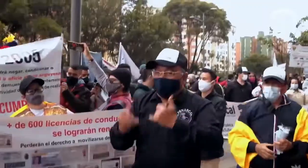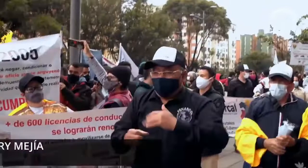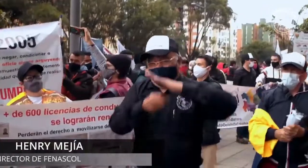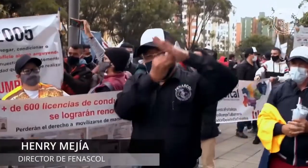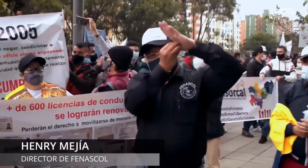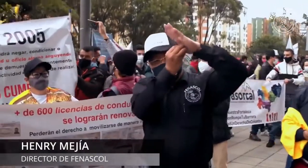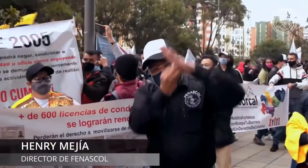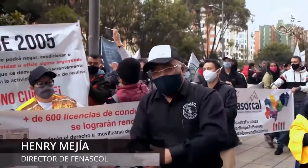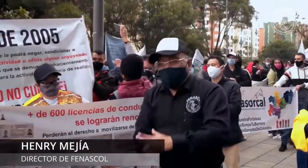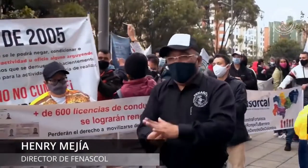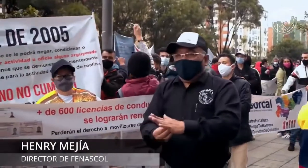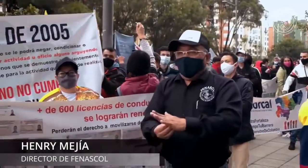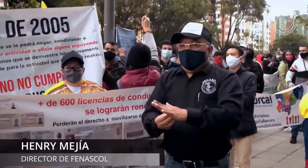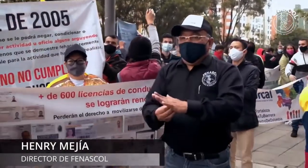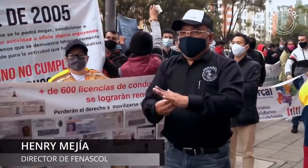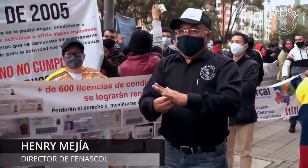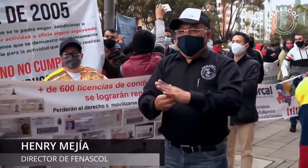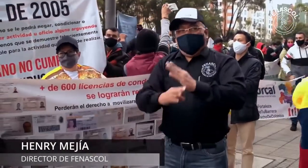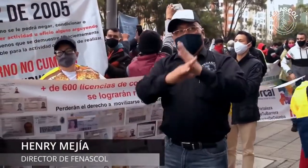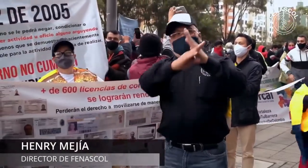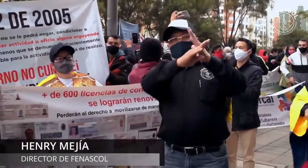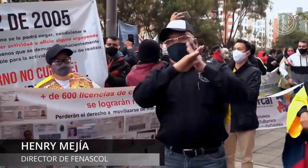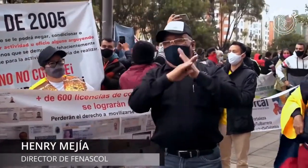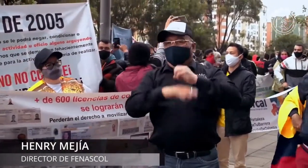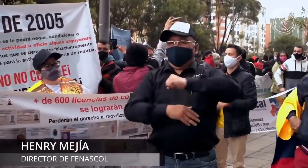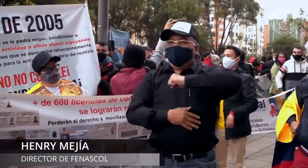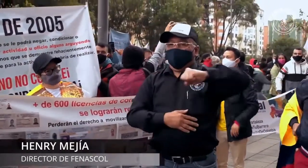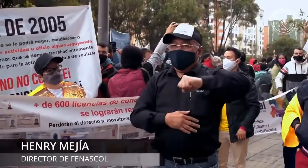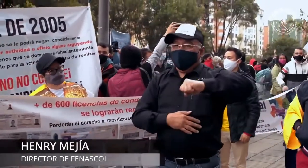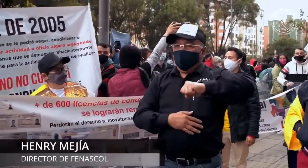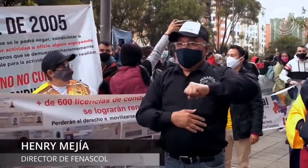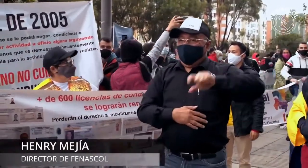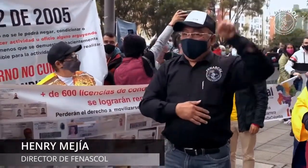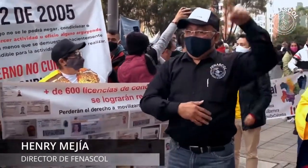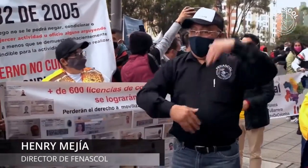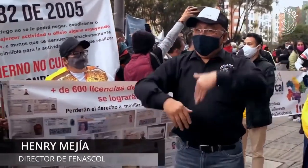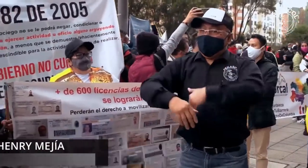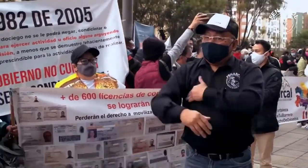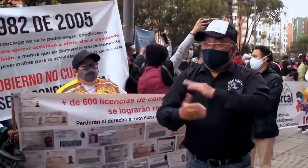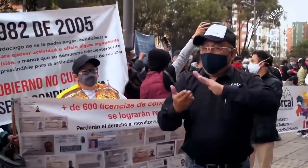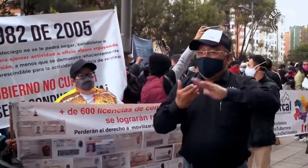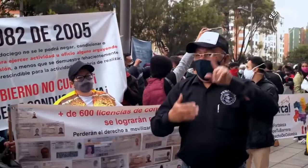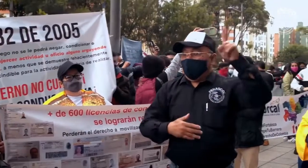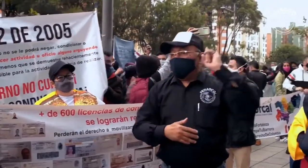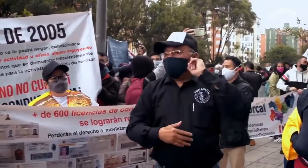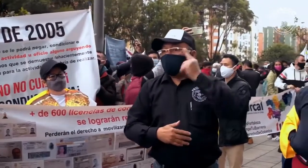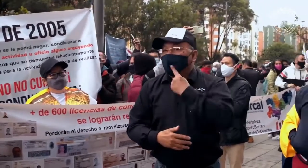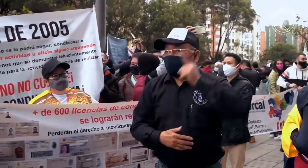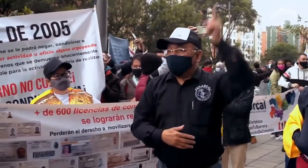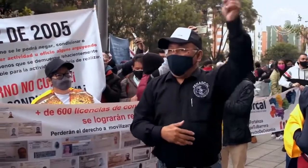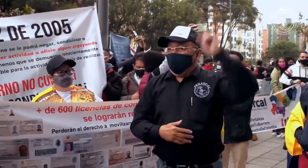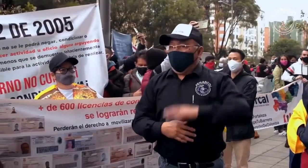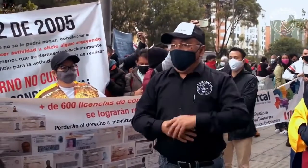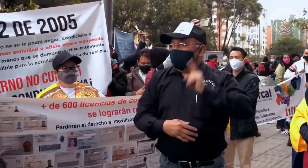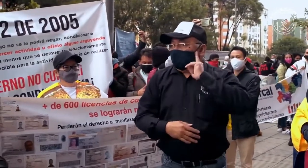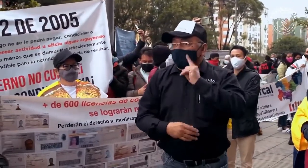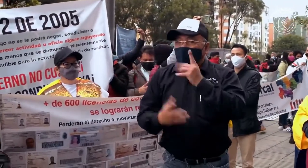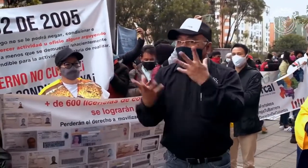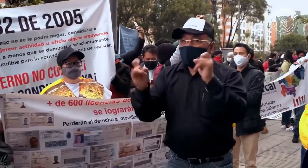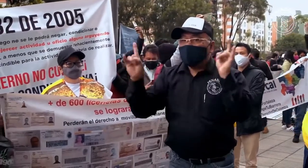Nos están discriminando. Nos están negando nuestros derechos. Los sordos son ellos, que